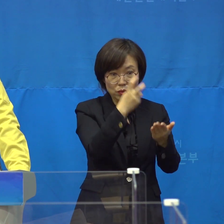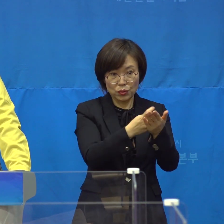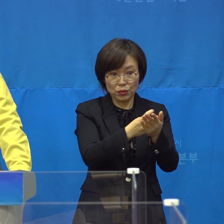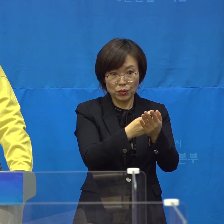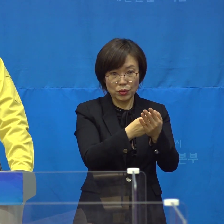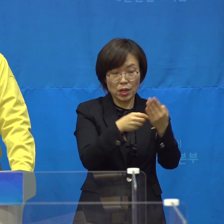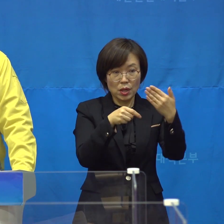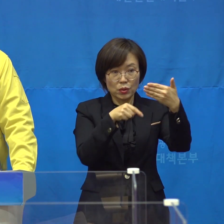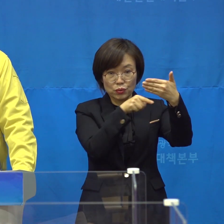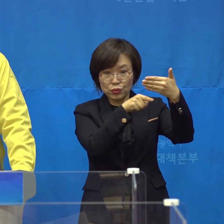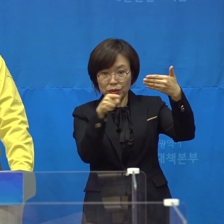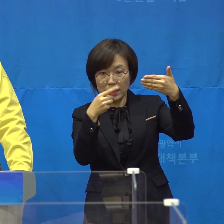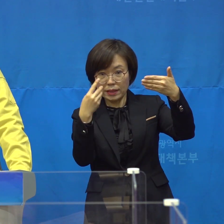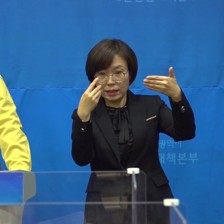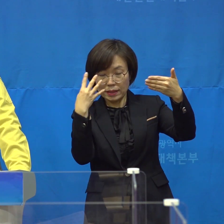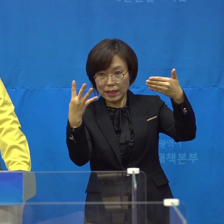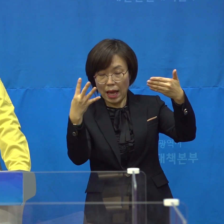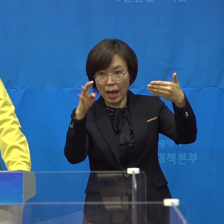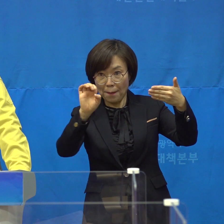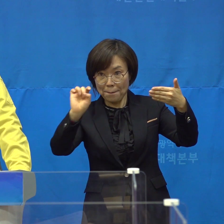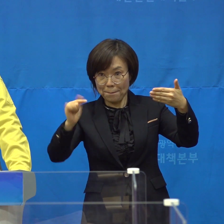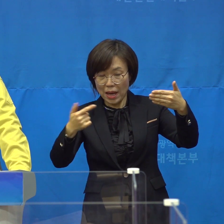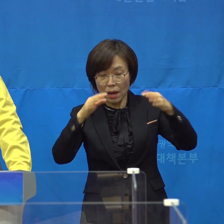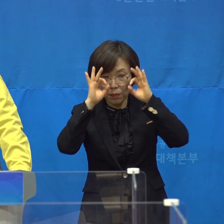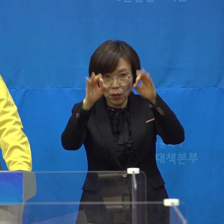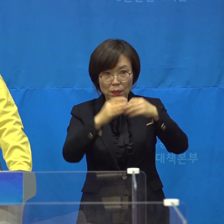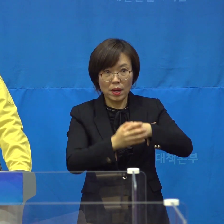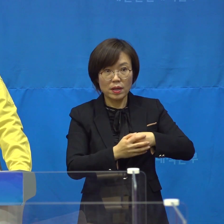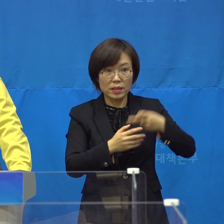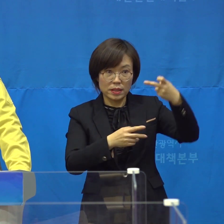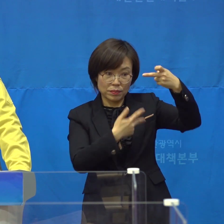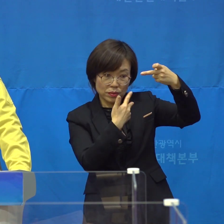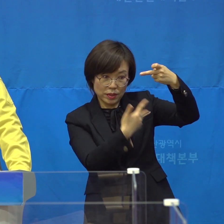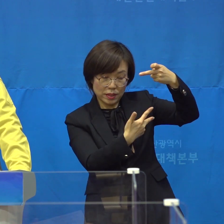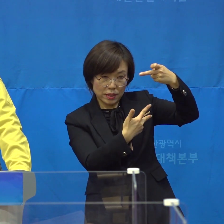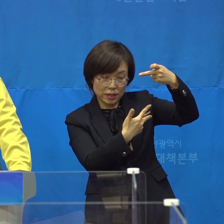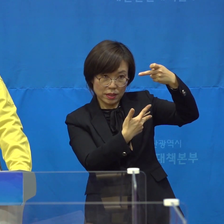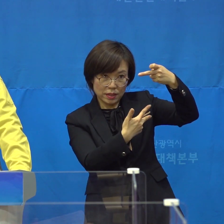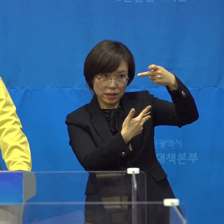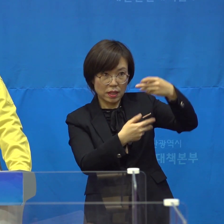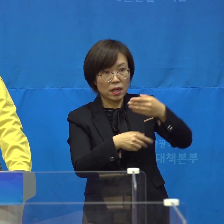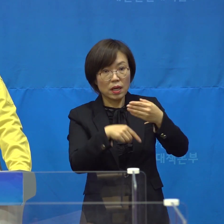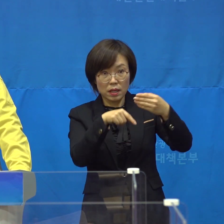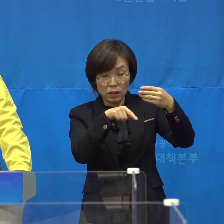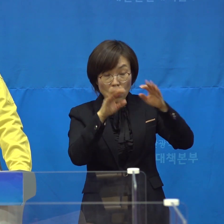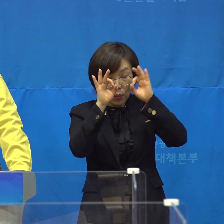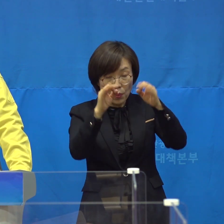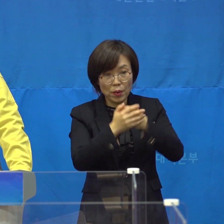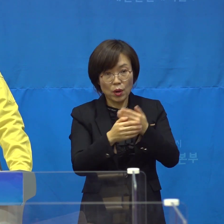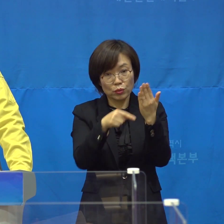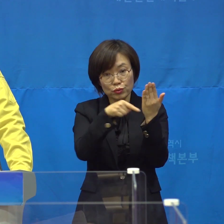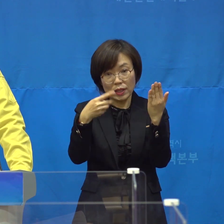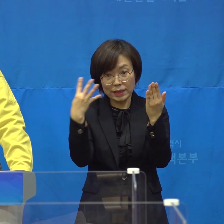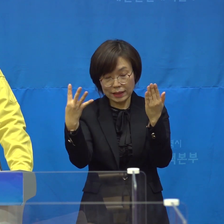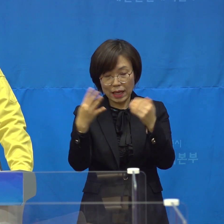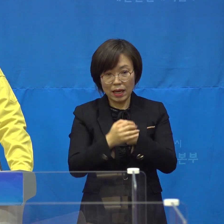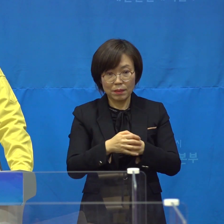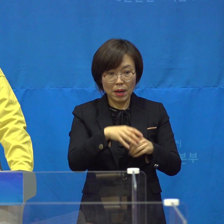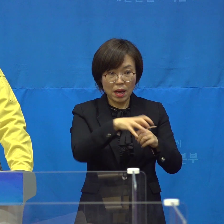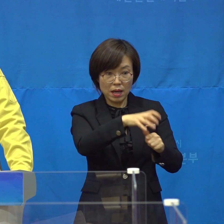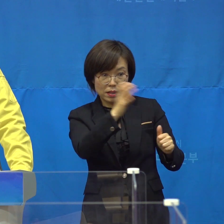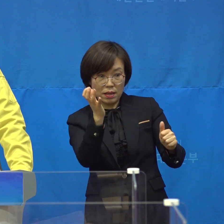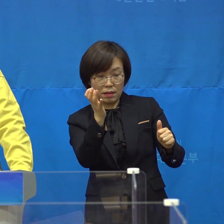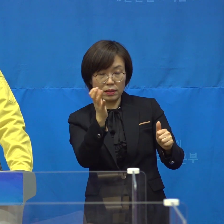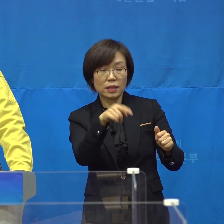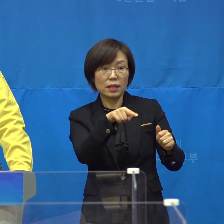지침 9-4판에 보시면은 12월 7일자로 나온 9-4판이 있는데 거기 보면 격리